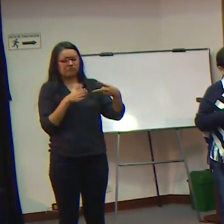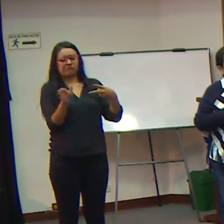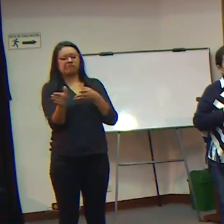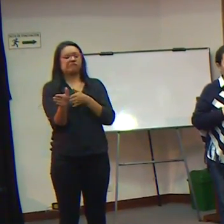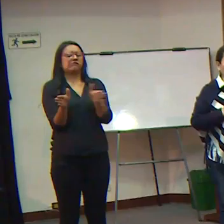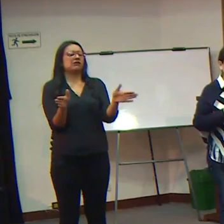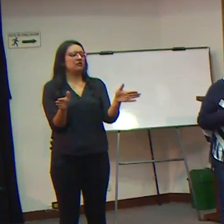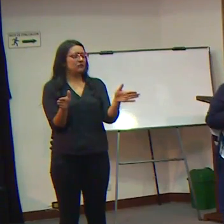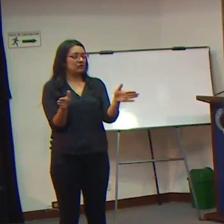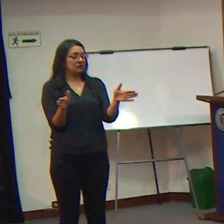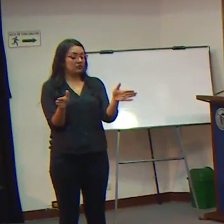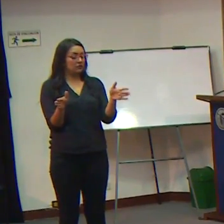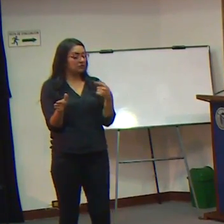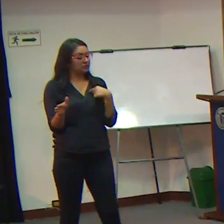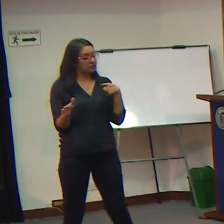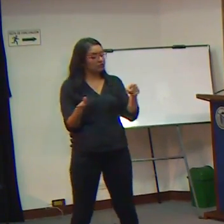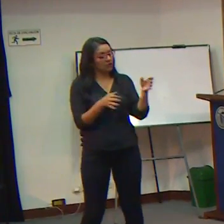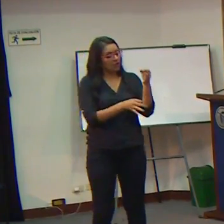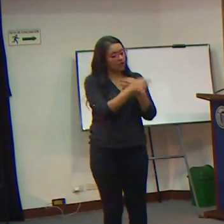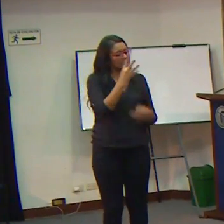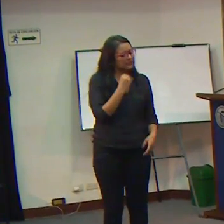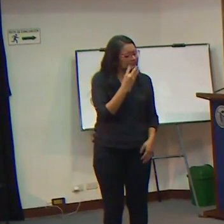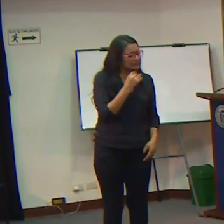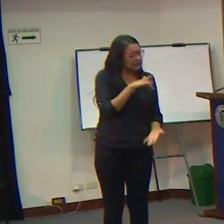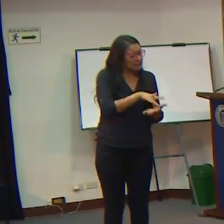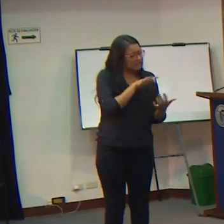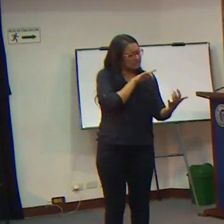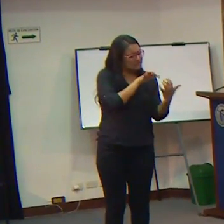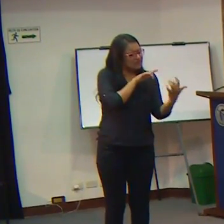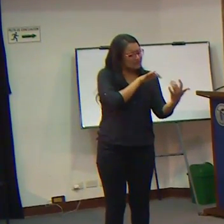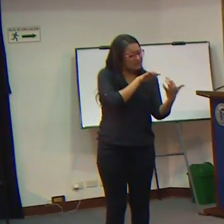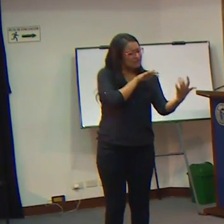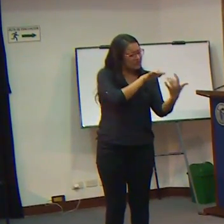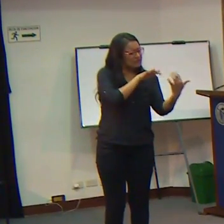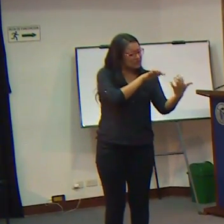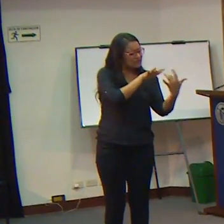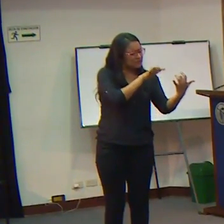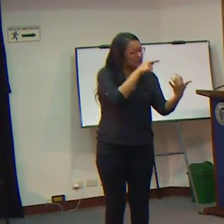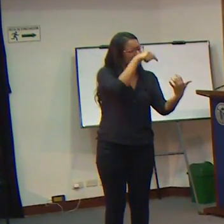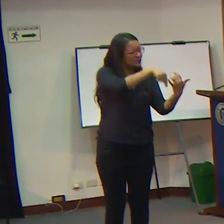por decirlo así, una cosa es que yo lo viva y esté allá, en,